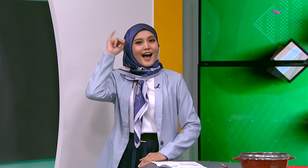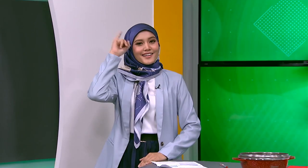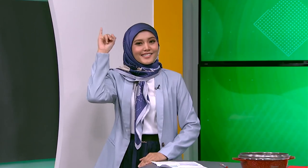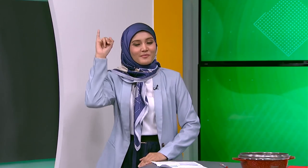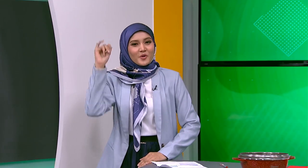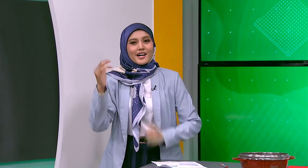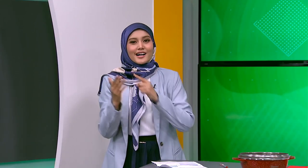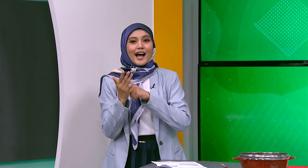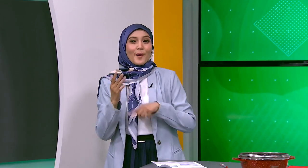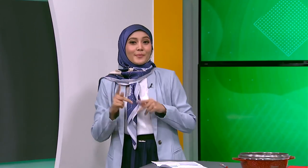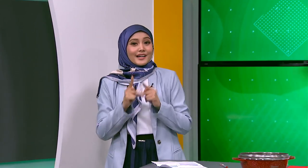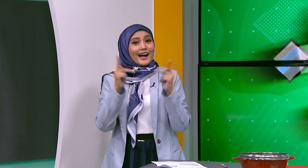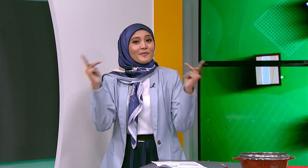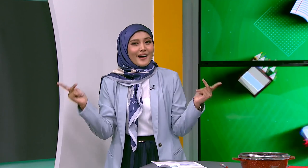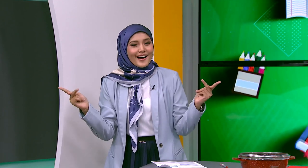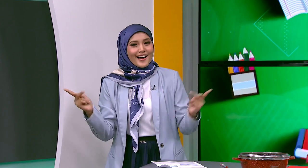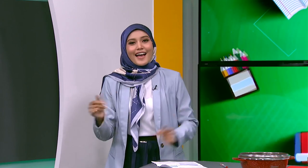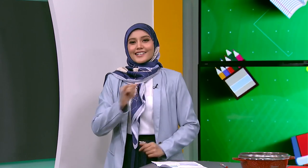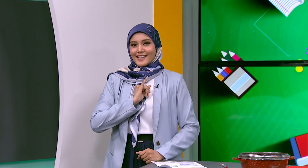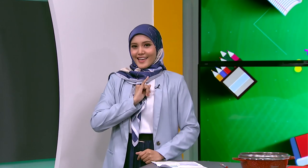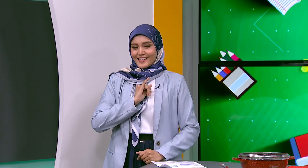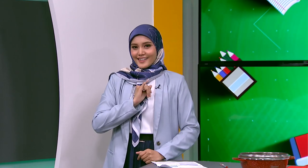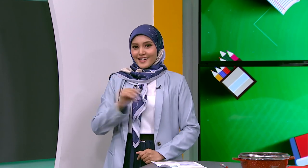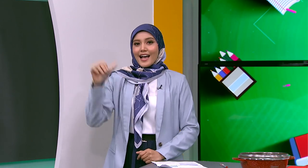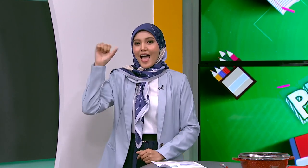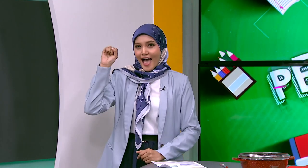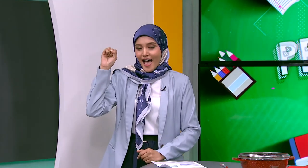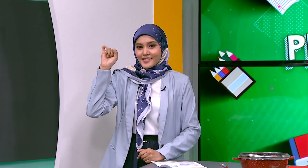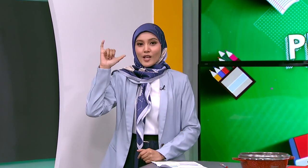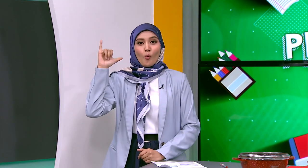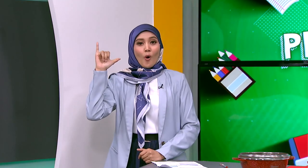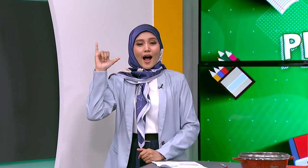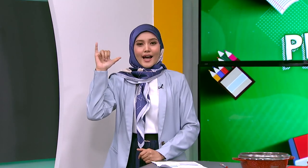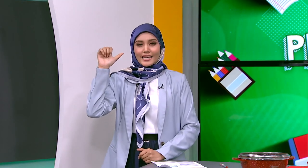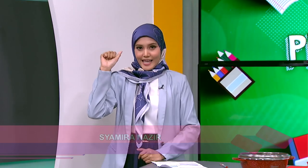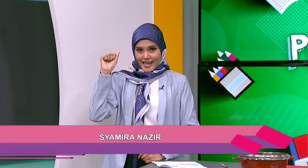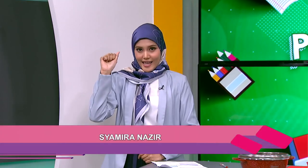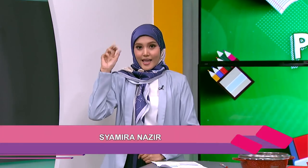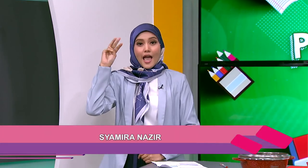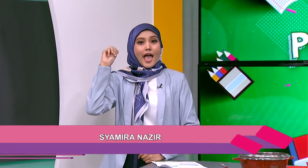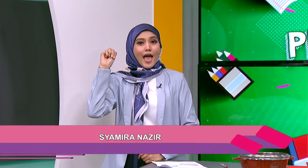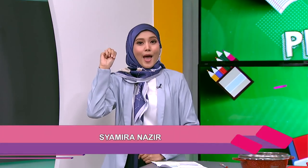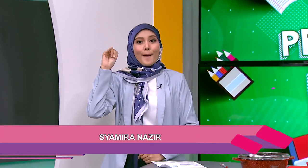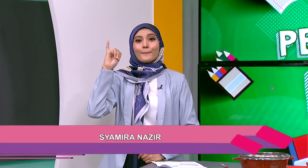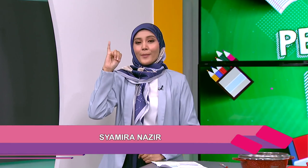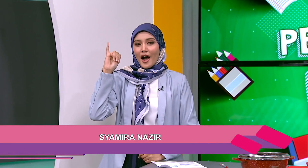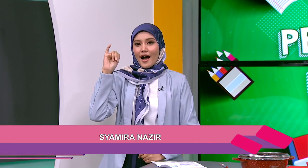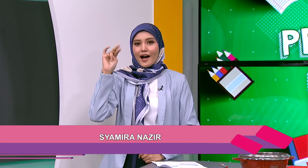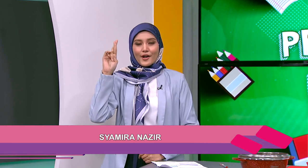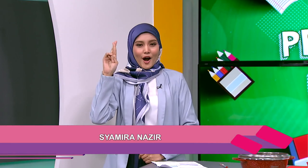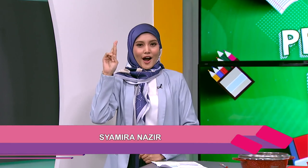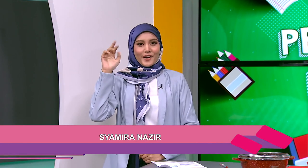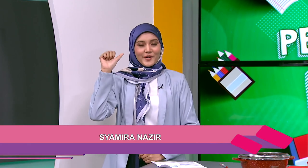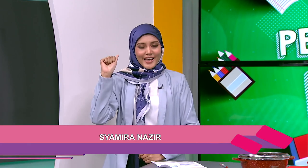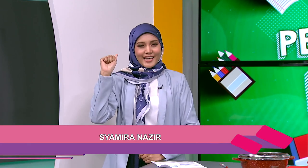Assalamualaikum. Hai semua. Apa khabar? Saya S Y A M